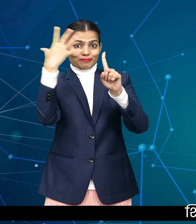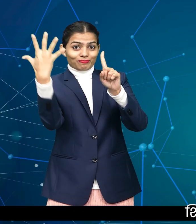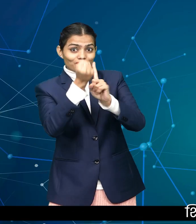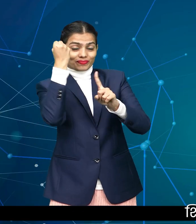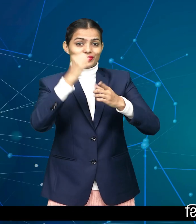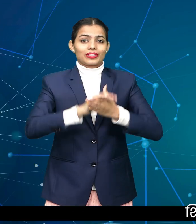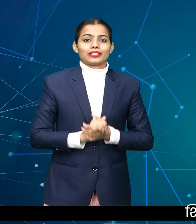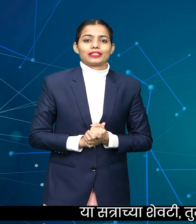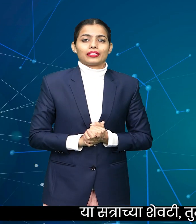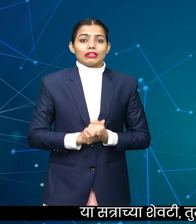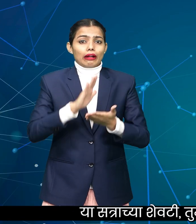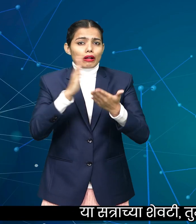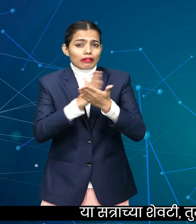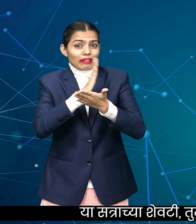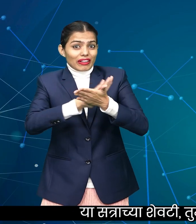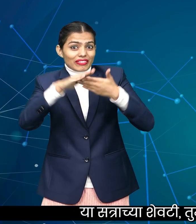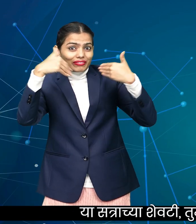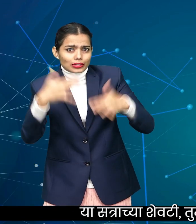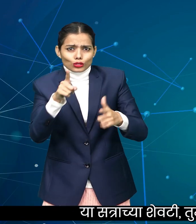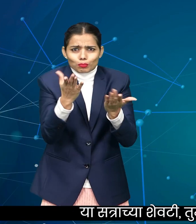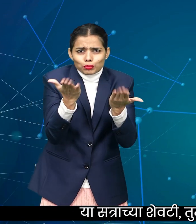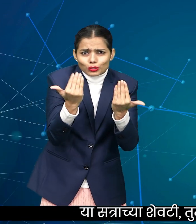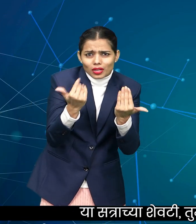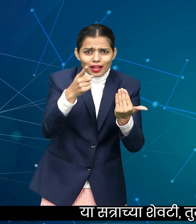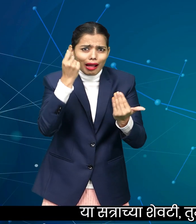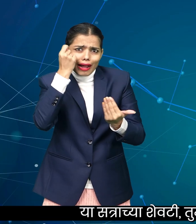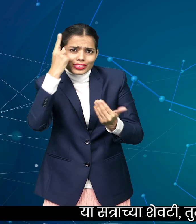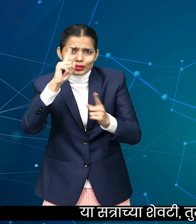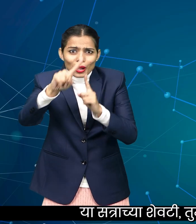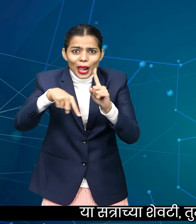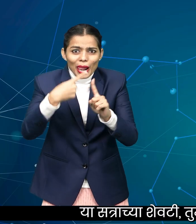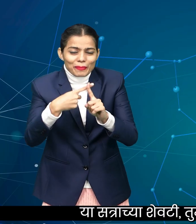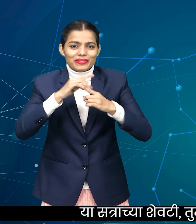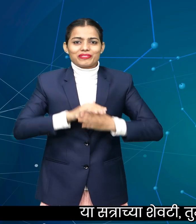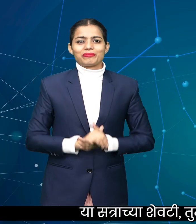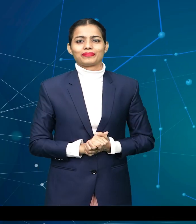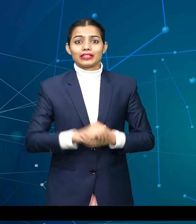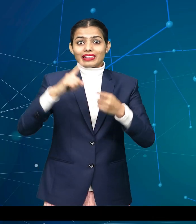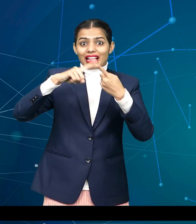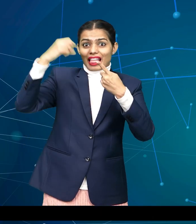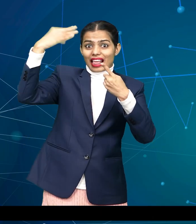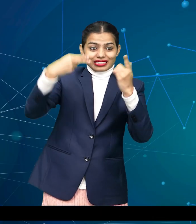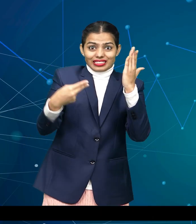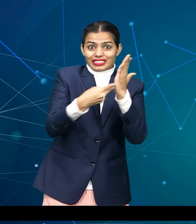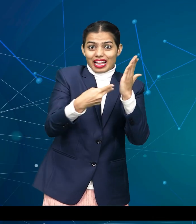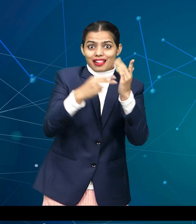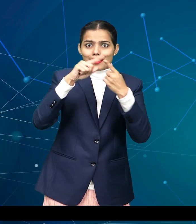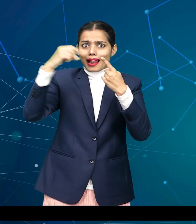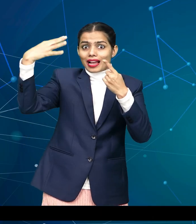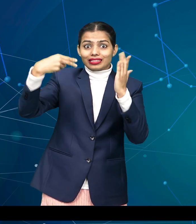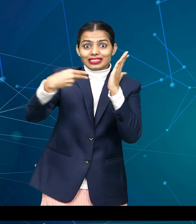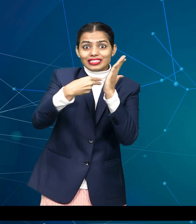शिकण्याचे उद्दिष्टे. या सत्राच्या शेवटी तुम्हाला खालील गोष्टी समजतील: विद्युत भार,